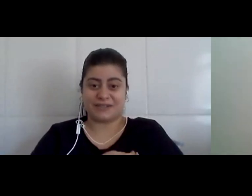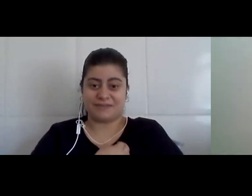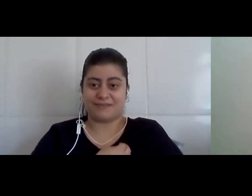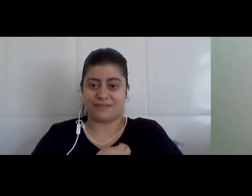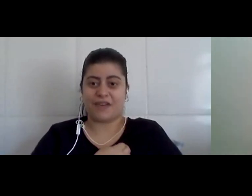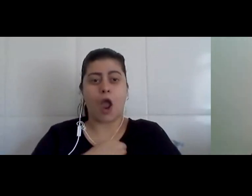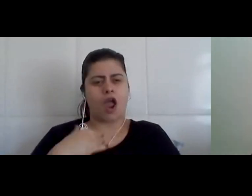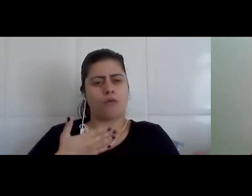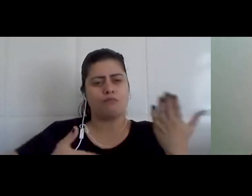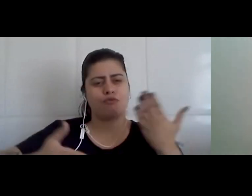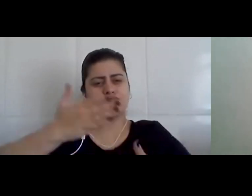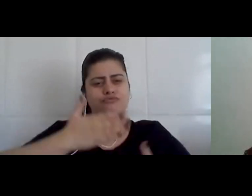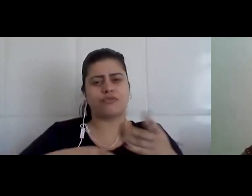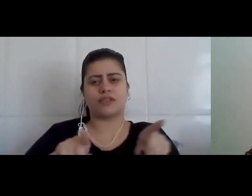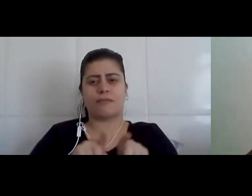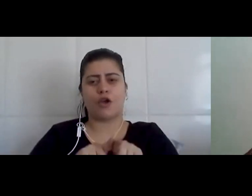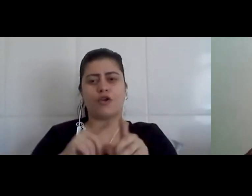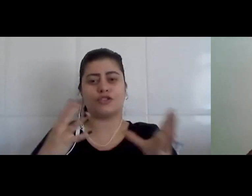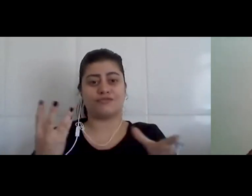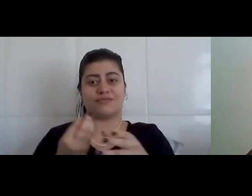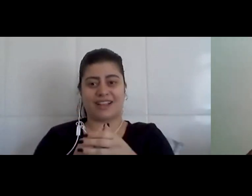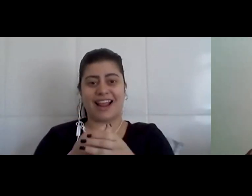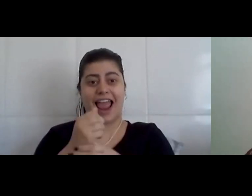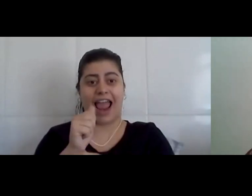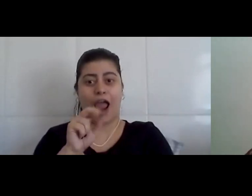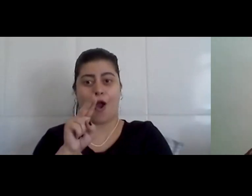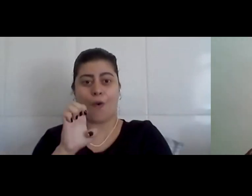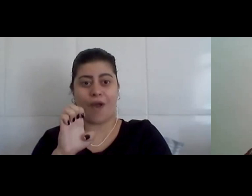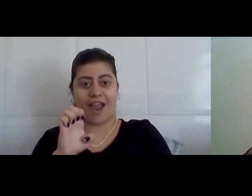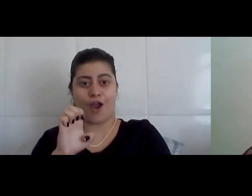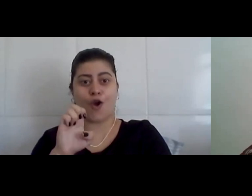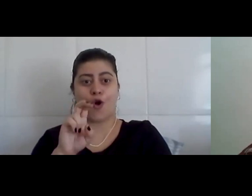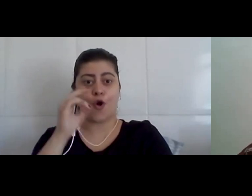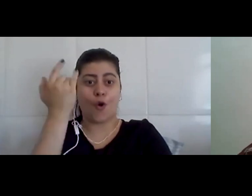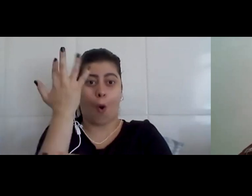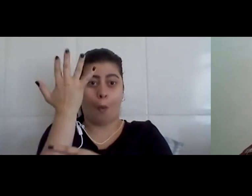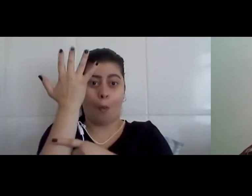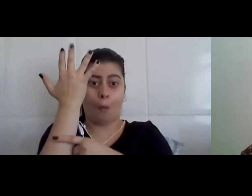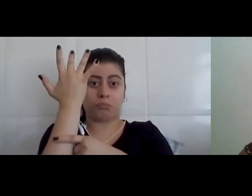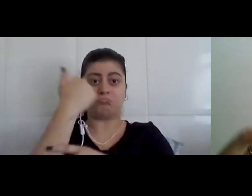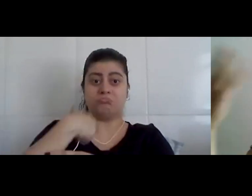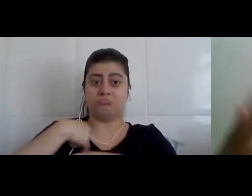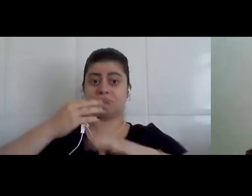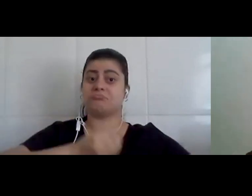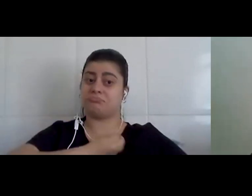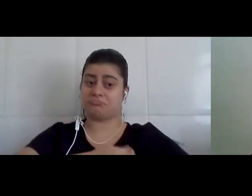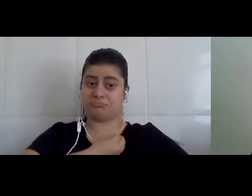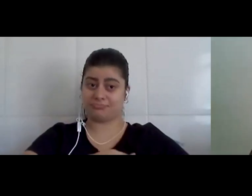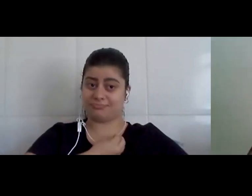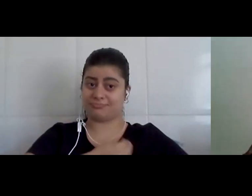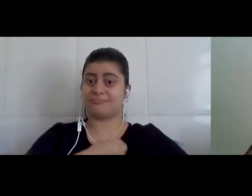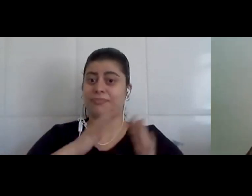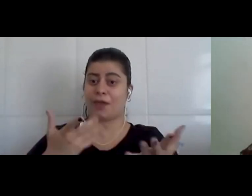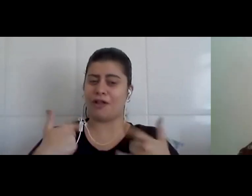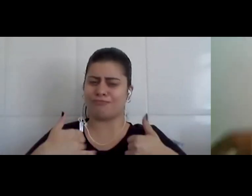Grupo de Estudos em Agricultura Urbana, o Grupo AUE, da UFMG. Desde ontem, quem acompanhou, né, eu tive